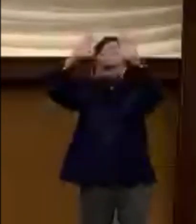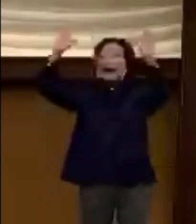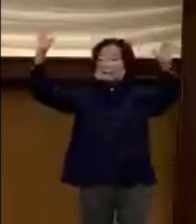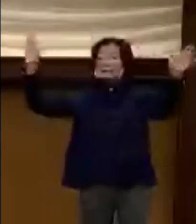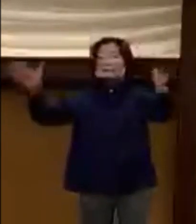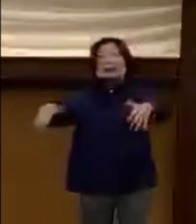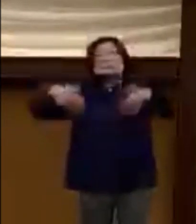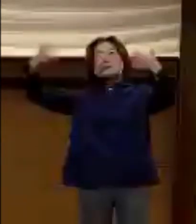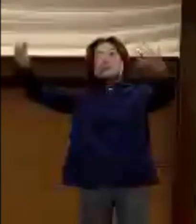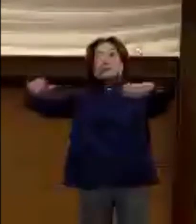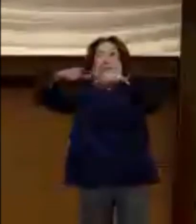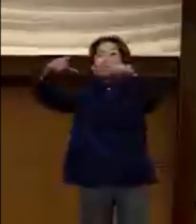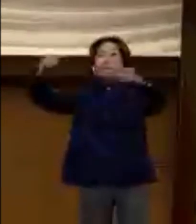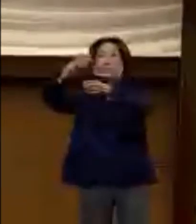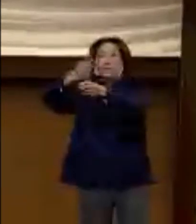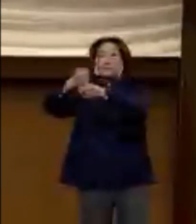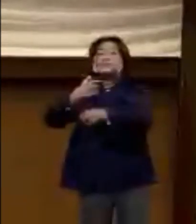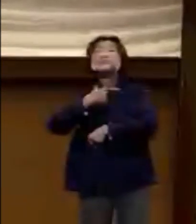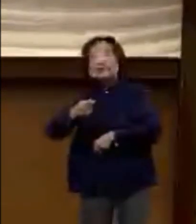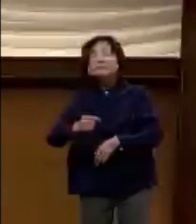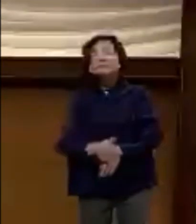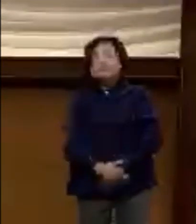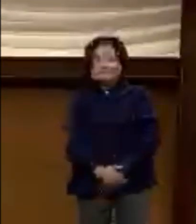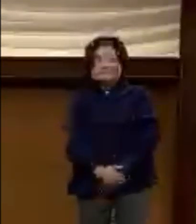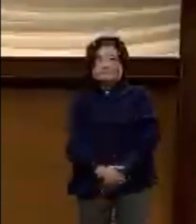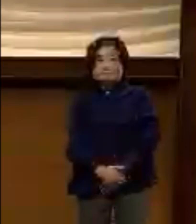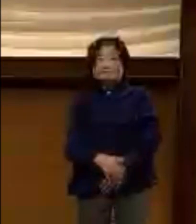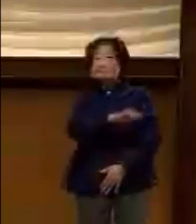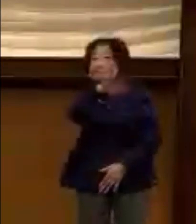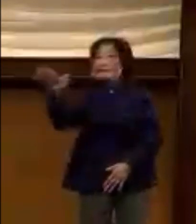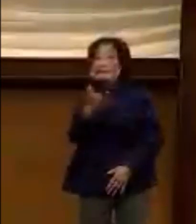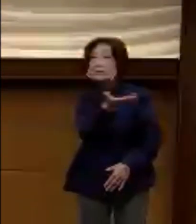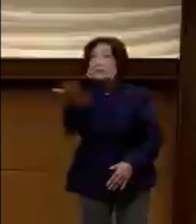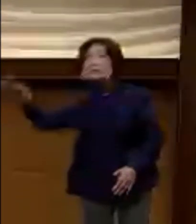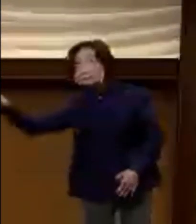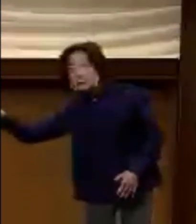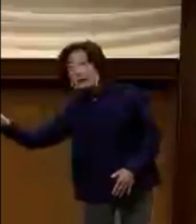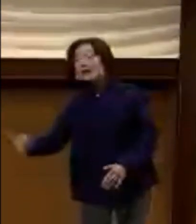く温かい日本を作りたい、そう思うんです。皆さんいかがでしょうか。